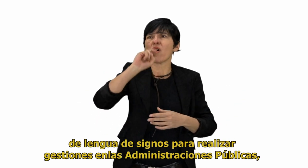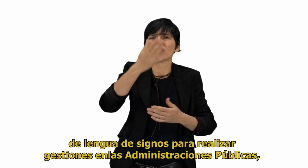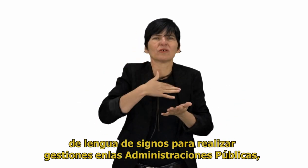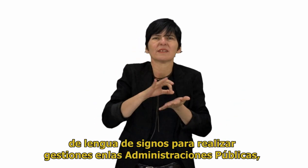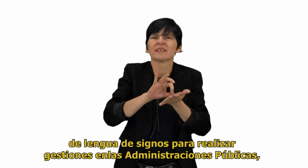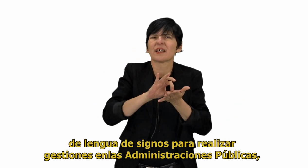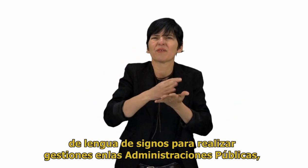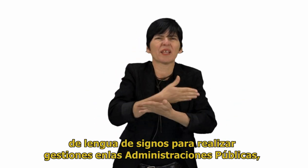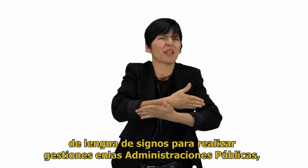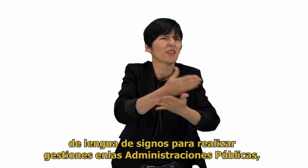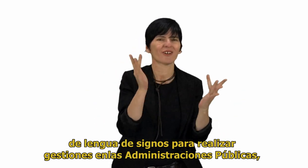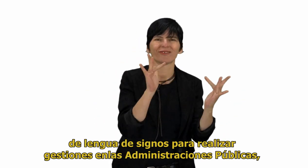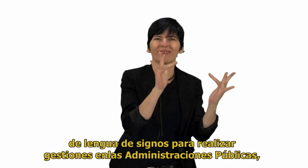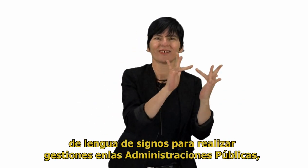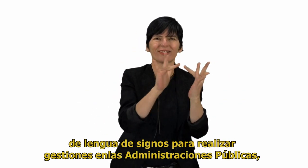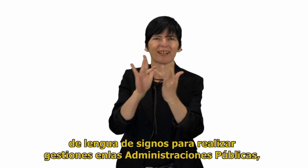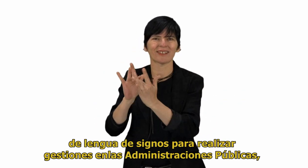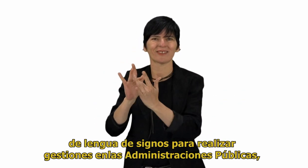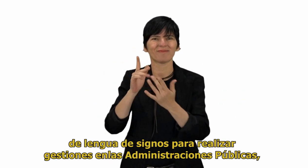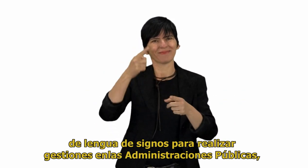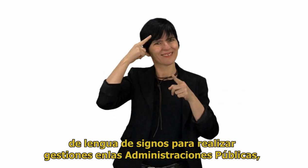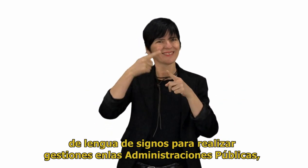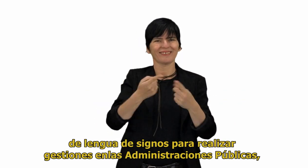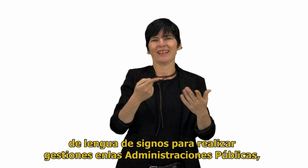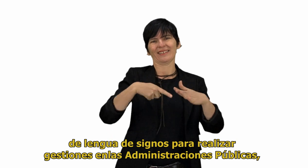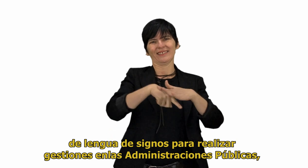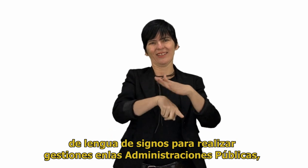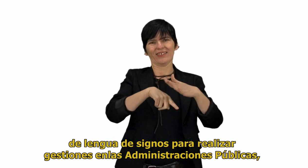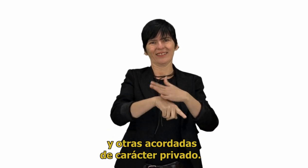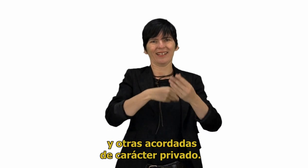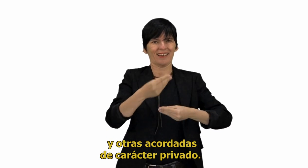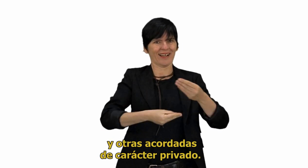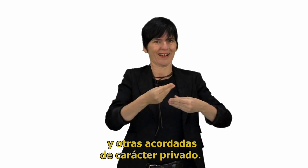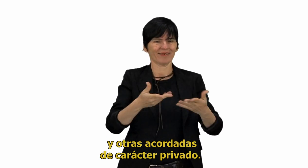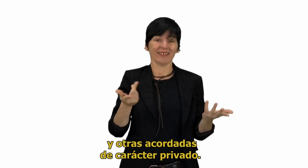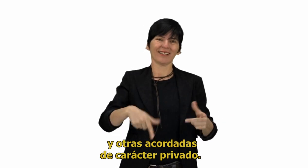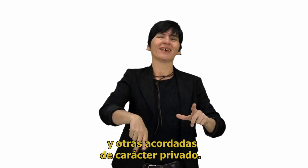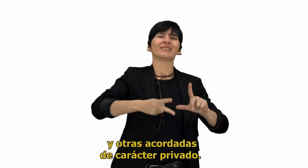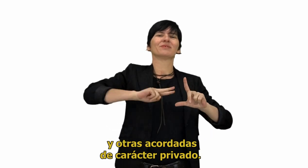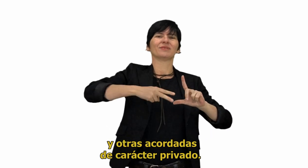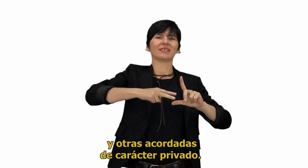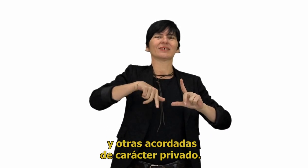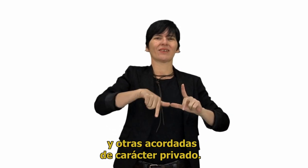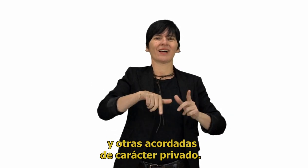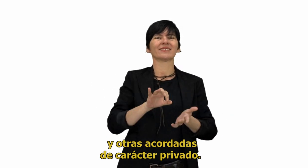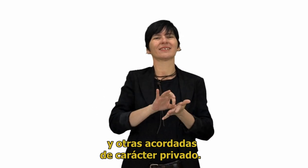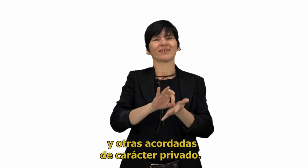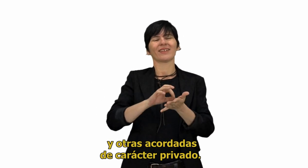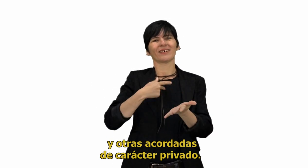para realizar gestiones en las administraciones públicas y en otras acordadas de carácter privado.